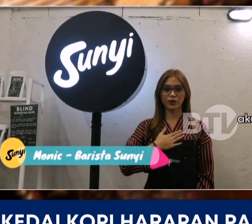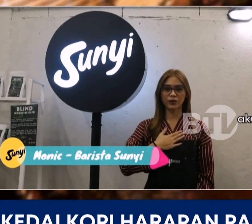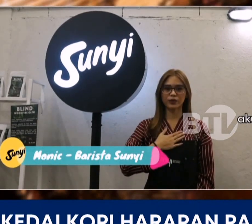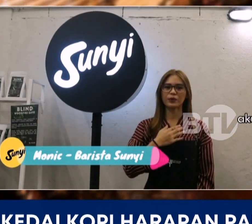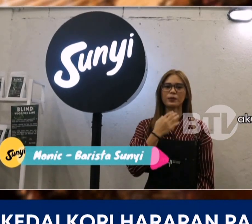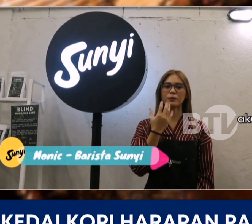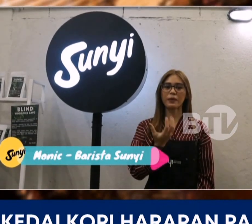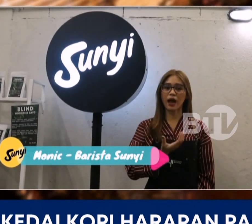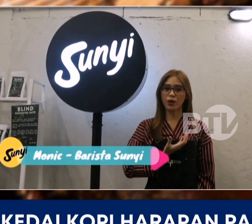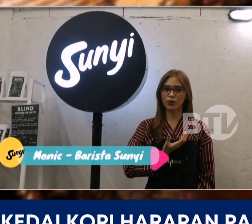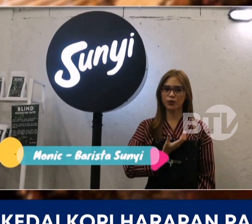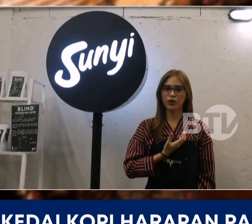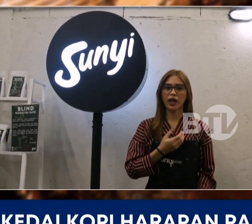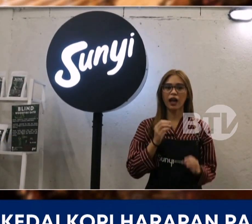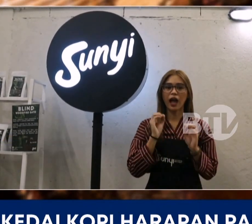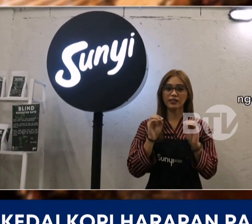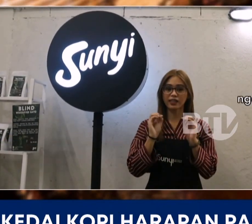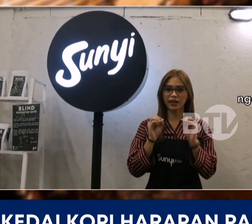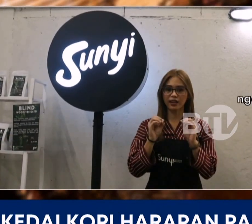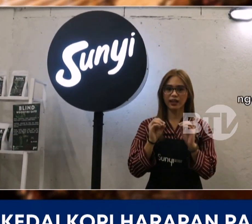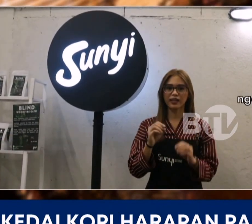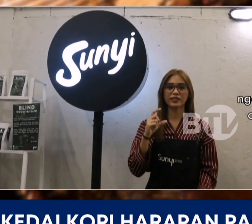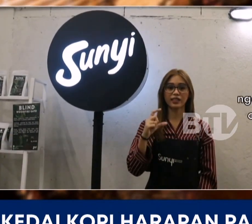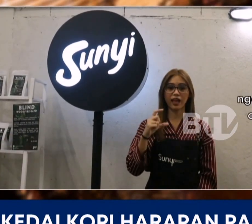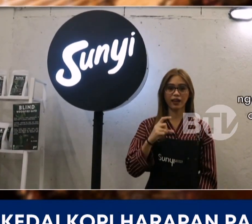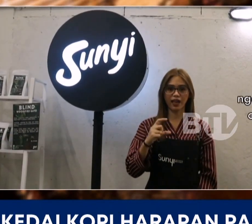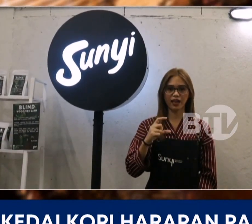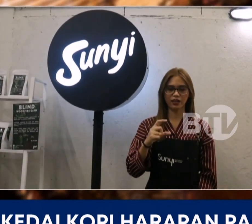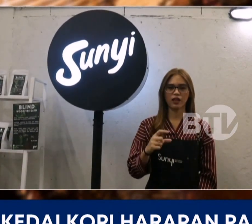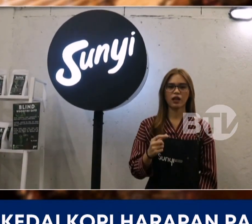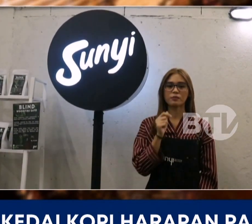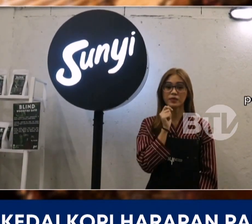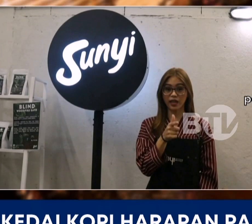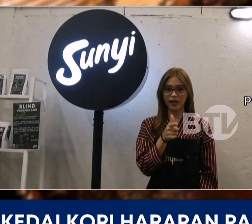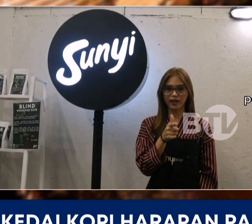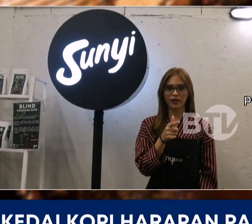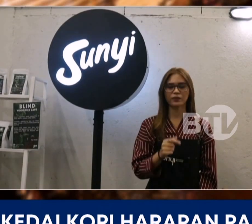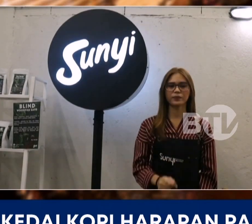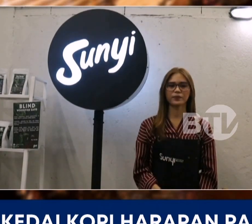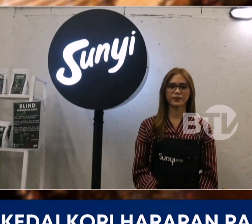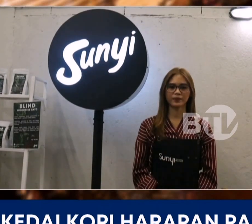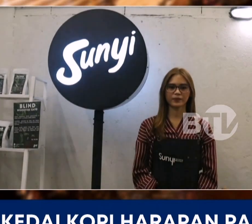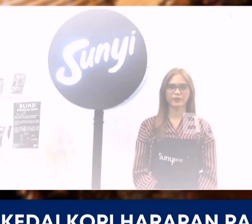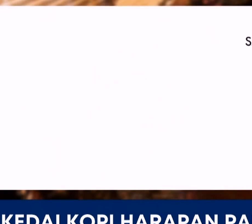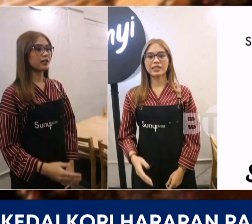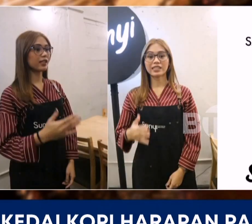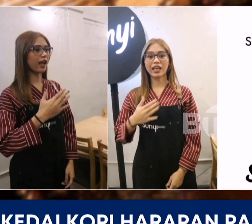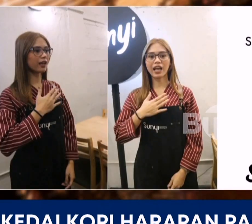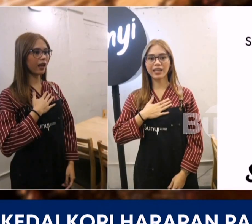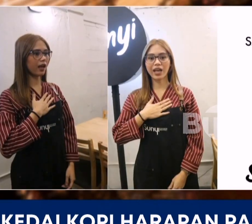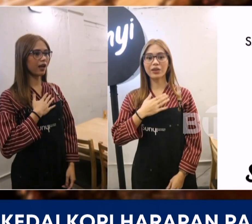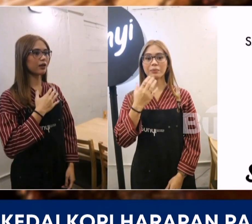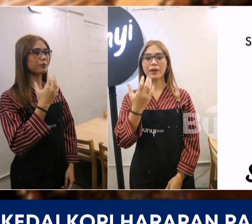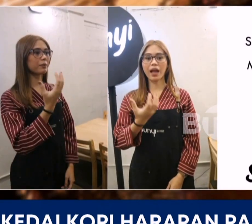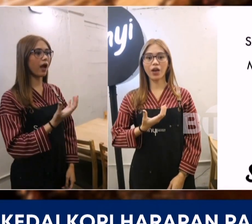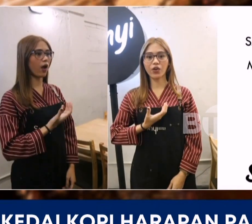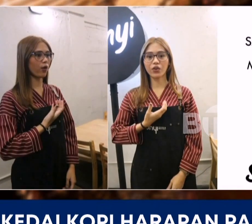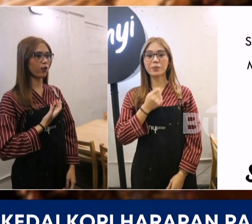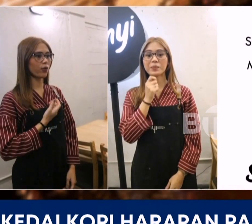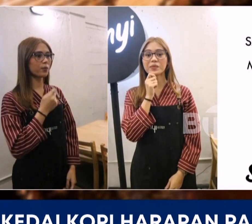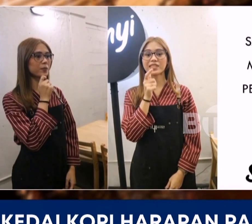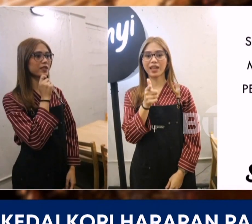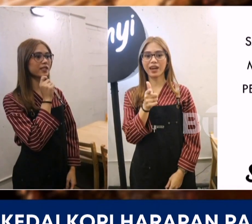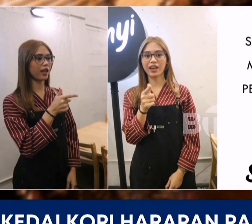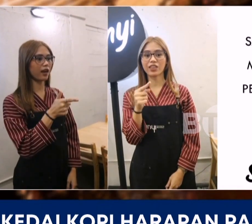ketika Sunyi ini mau berdiri ya, saya invest waktu banyak banget untuk belajar budaya mereka dulu, belajar bagaimana cara berkomunikasi dengan